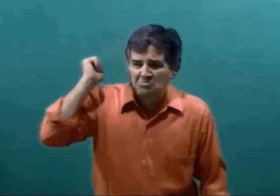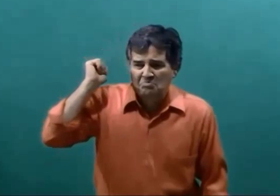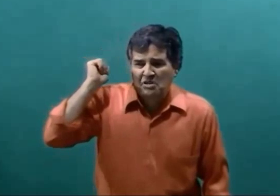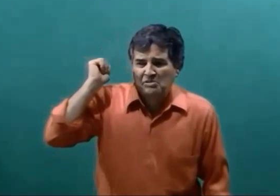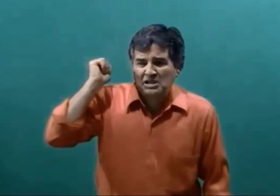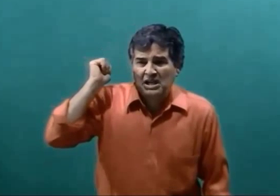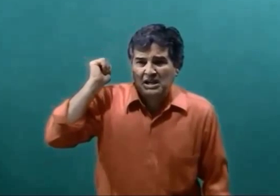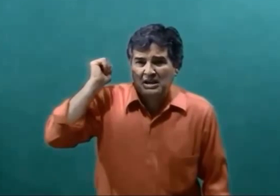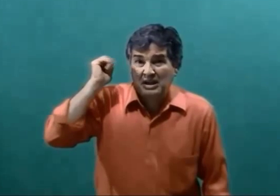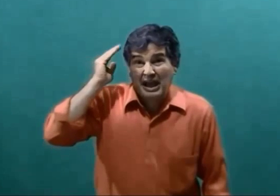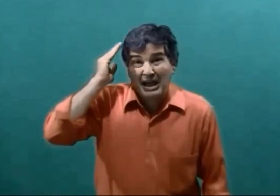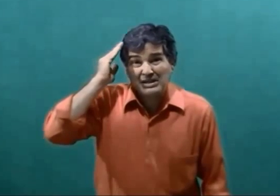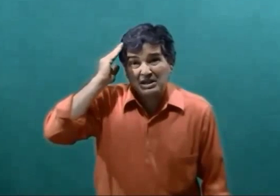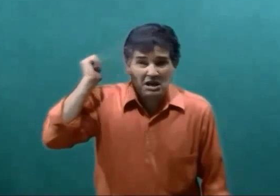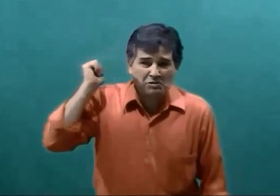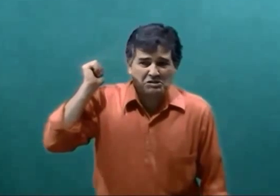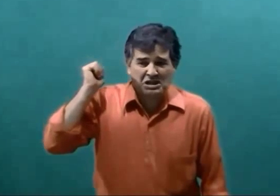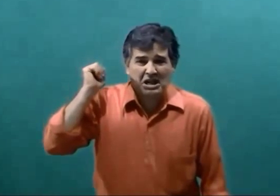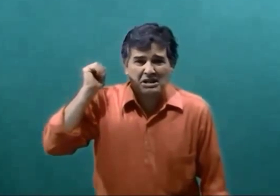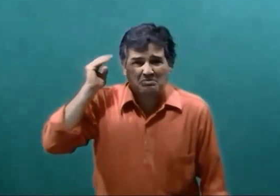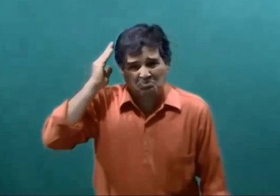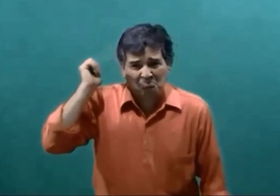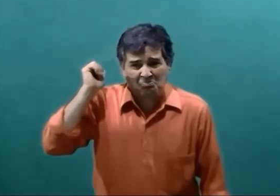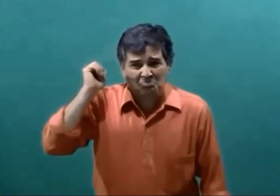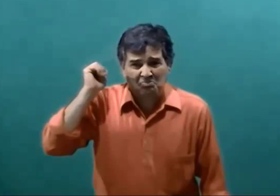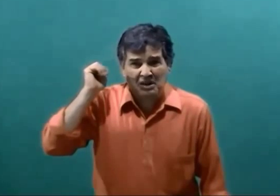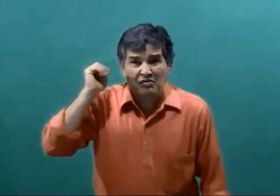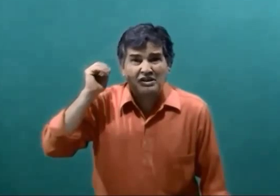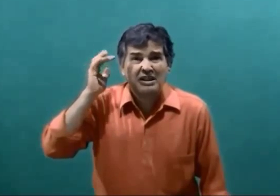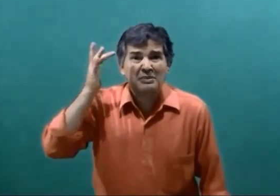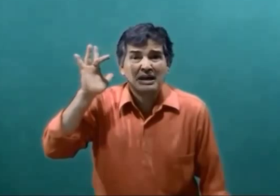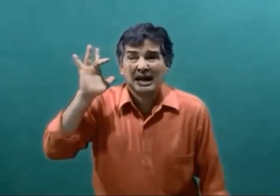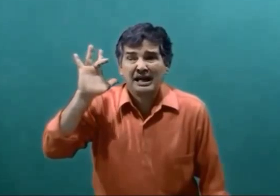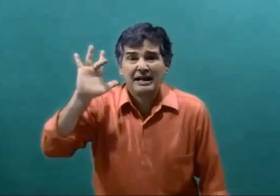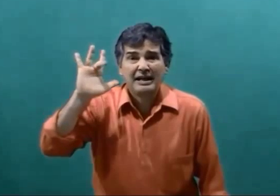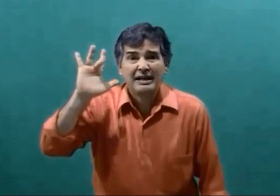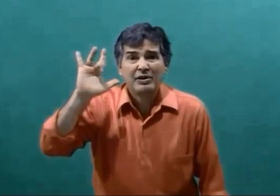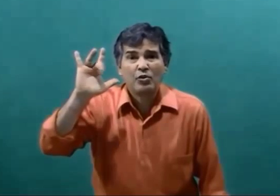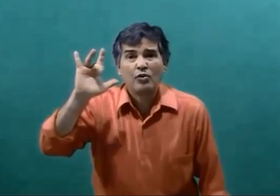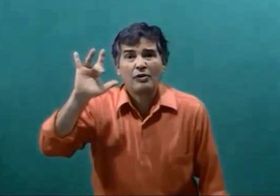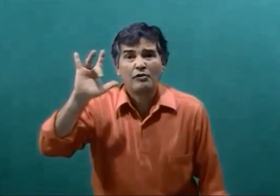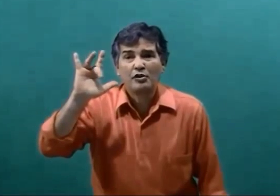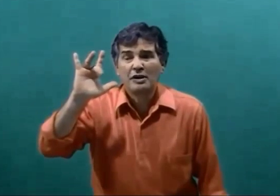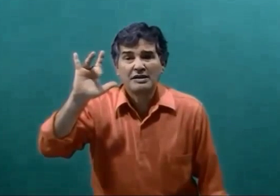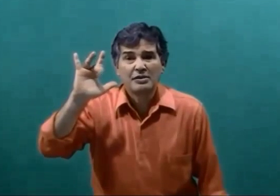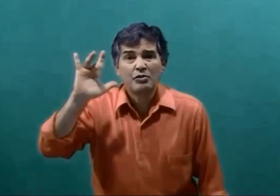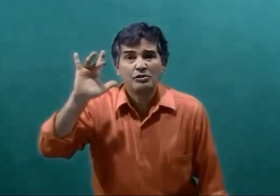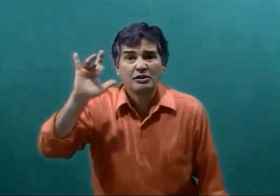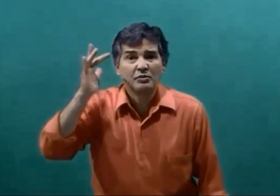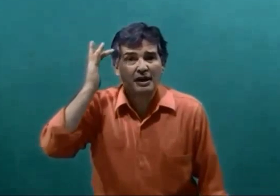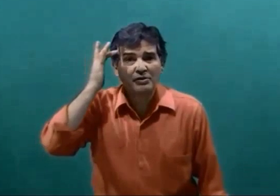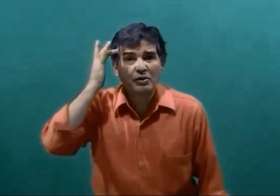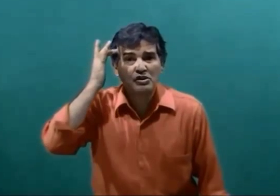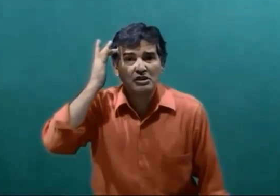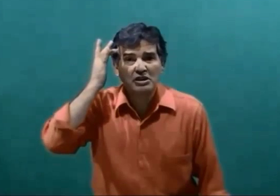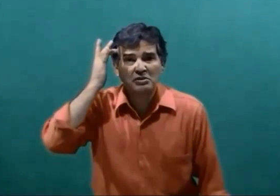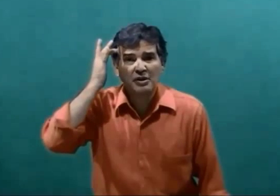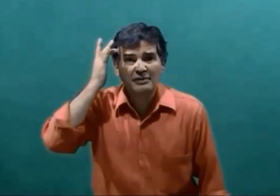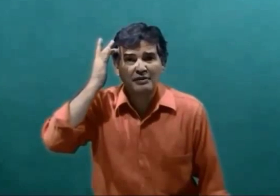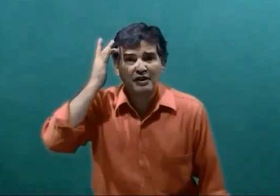ou não sei. Este não sei, você também nega ele com a configuração com o dedo médio encostando e bota para